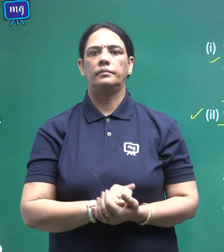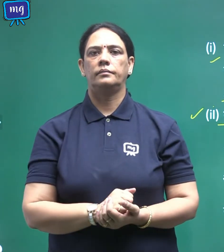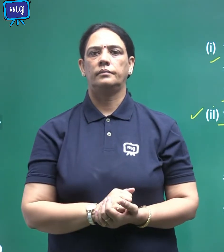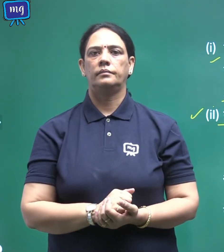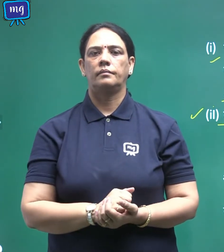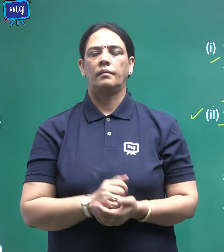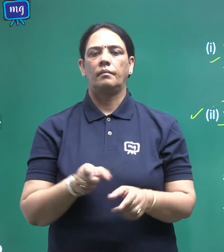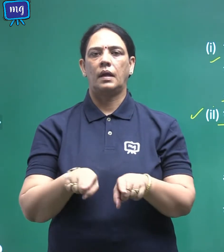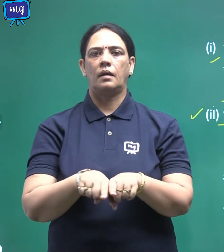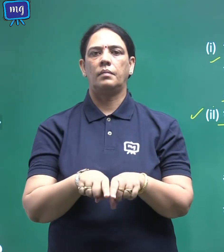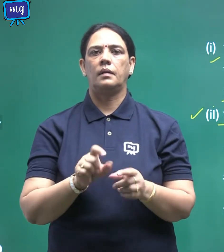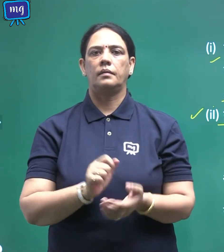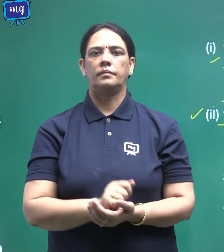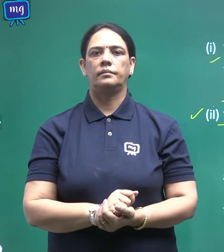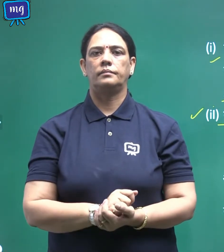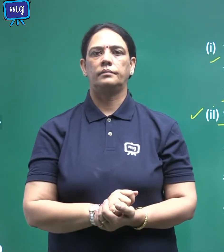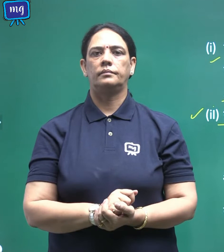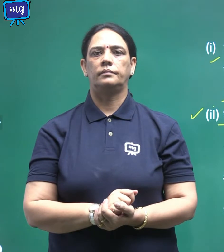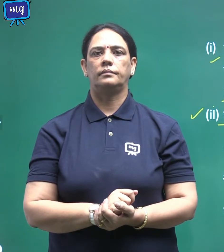बराबर